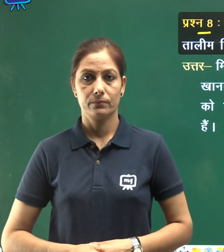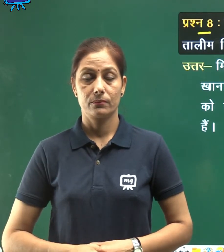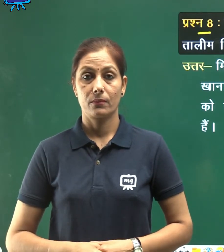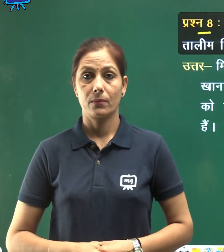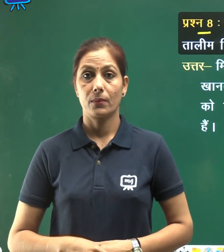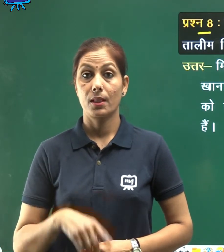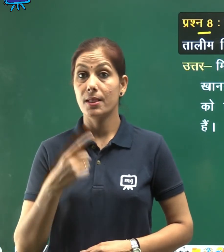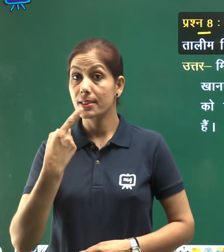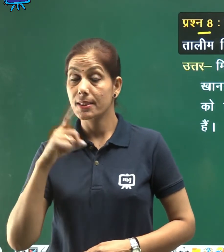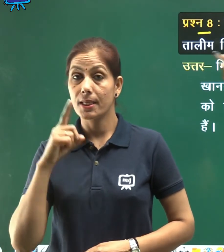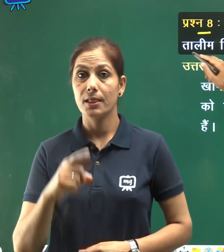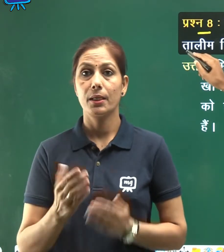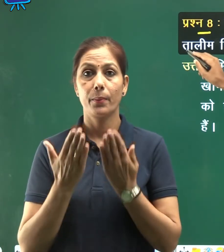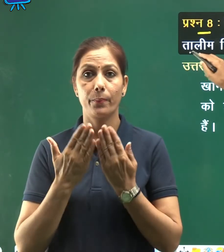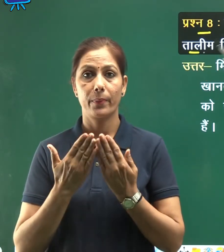सच्ची तालीम